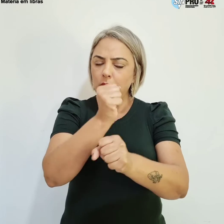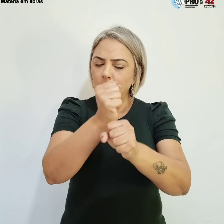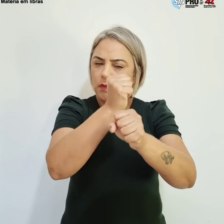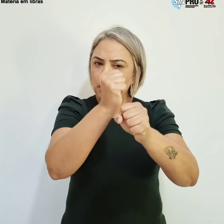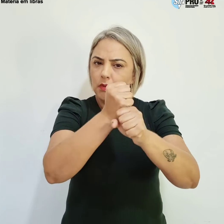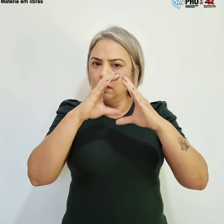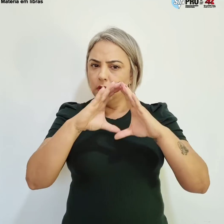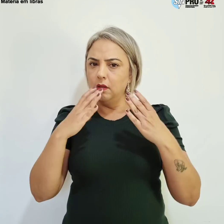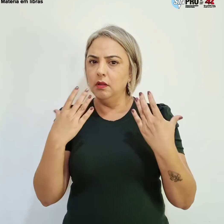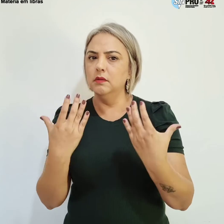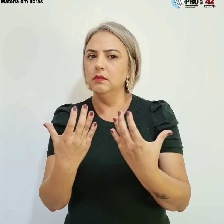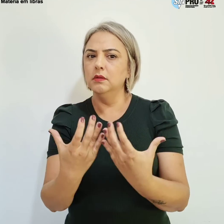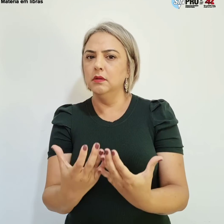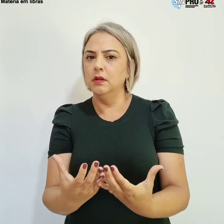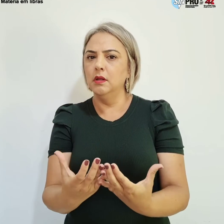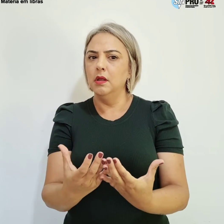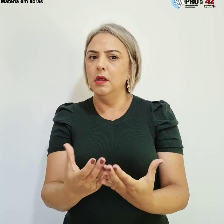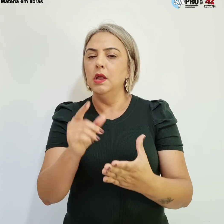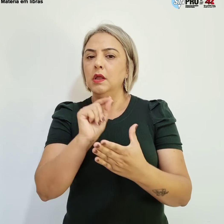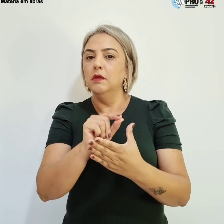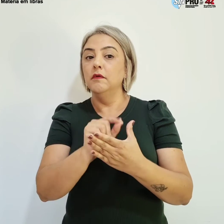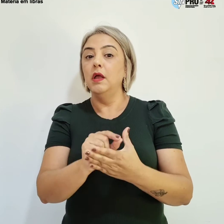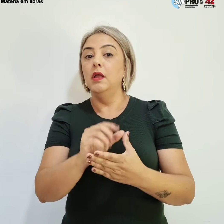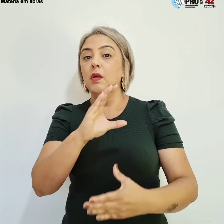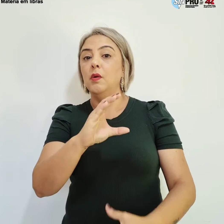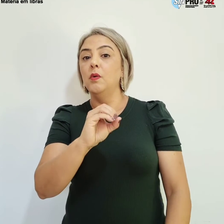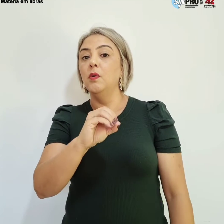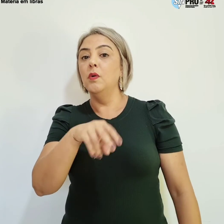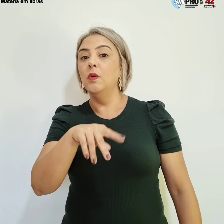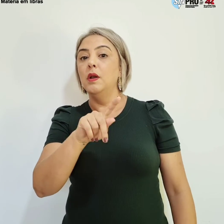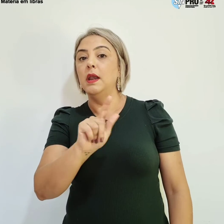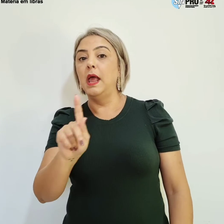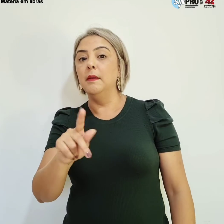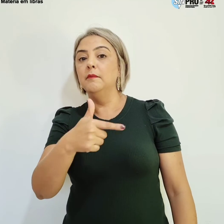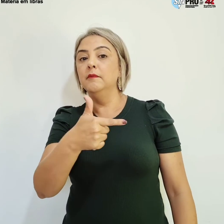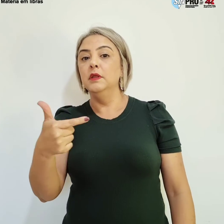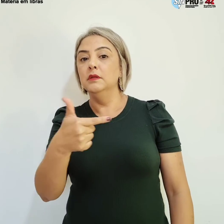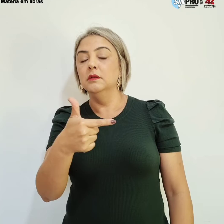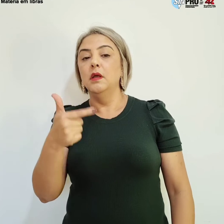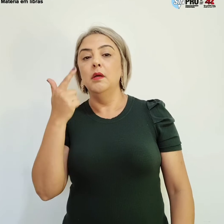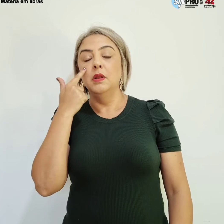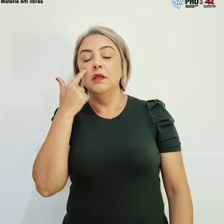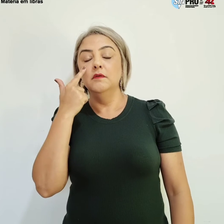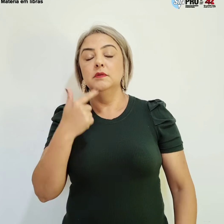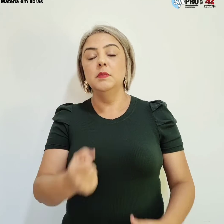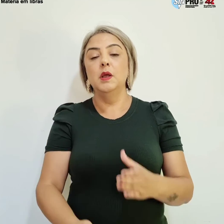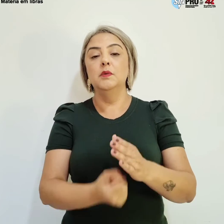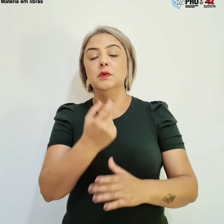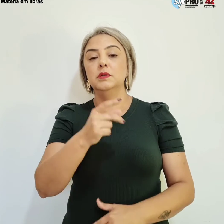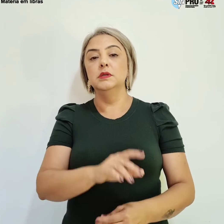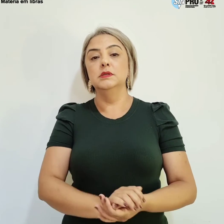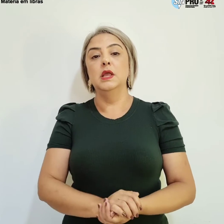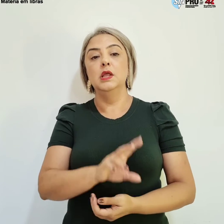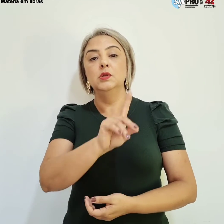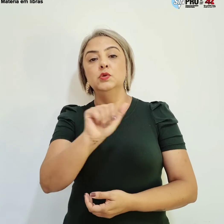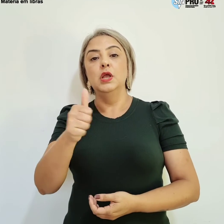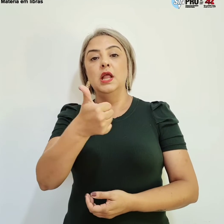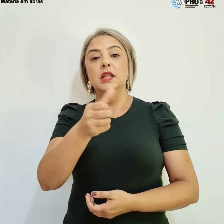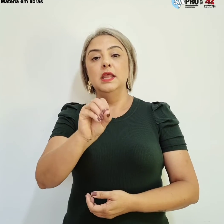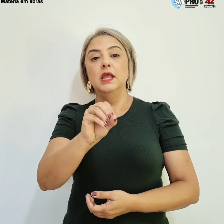conferência que vai culminar com a CONAP 2022, prevista para ocorrer nos dias 10, 11 e 12